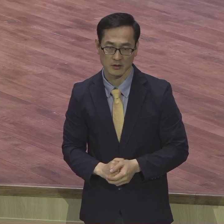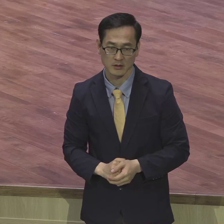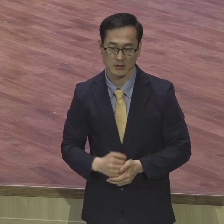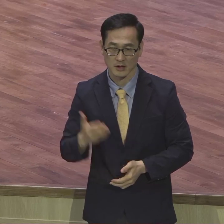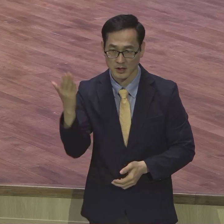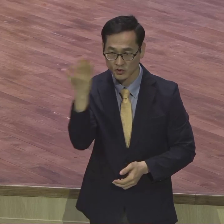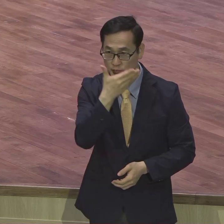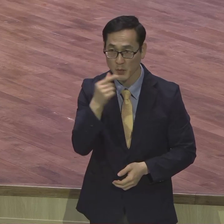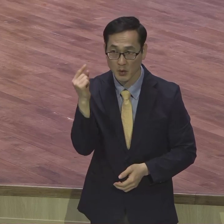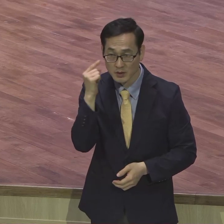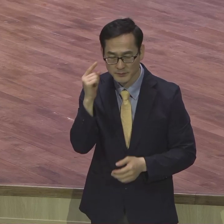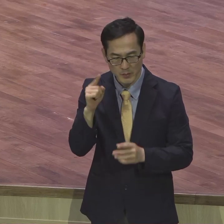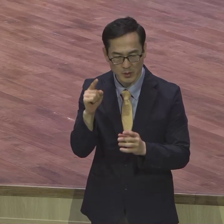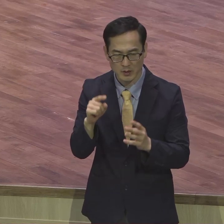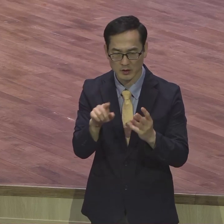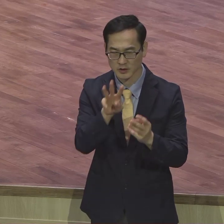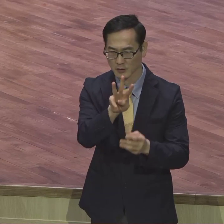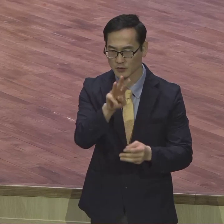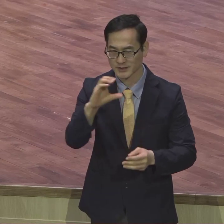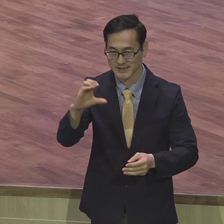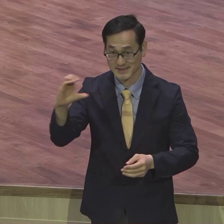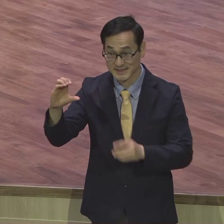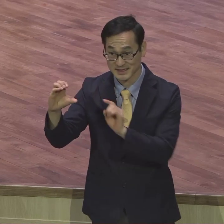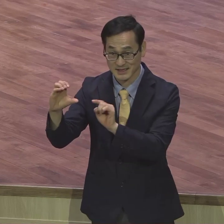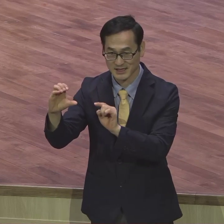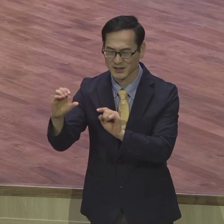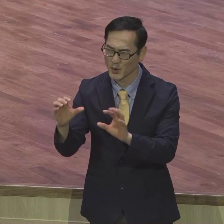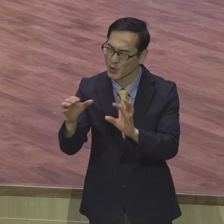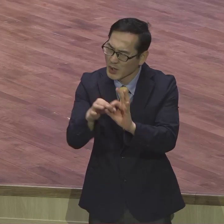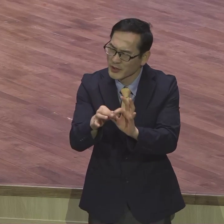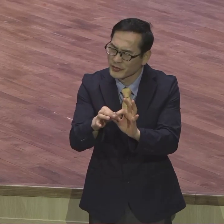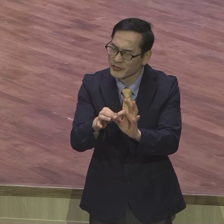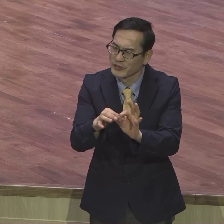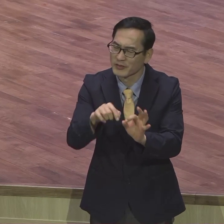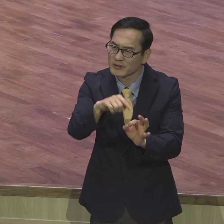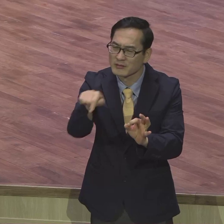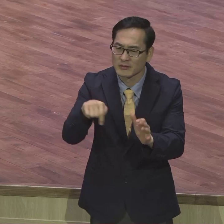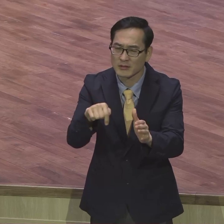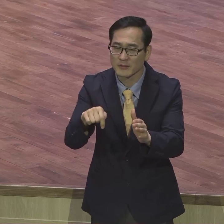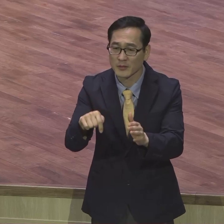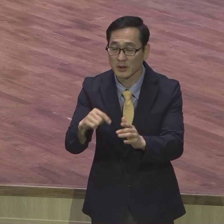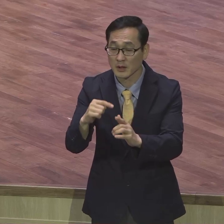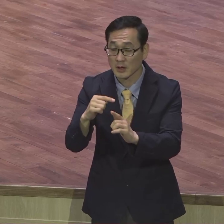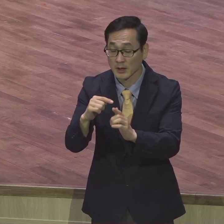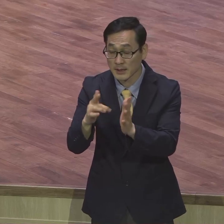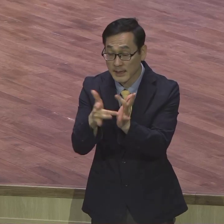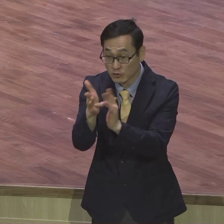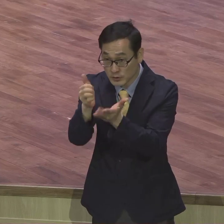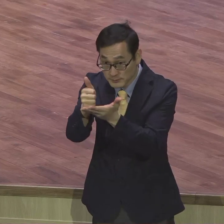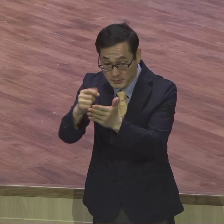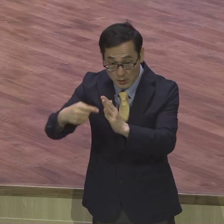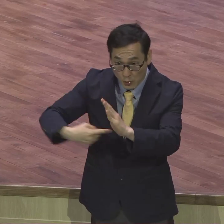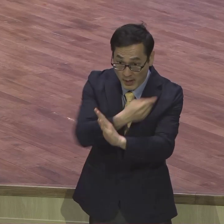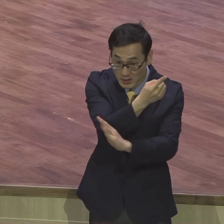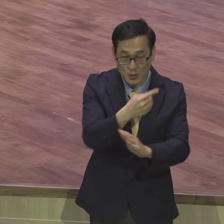WCC 소속된 사람 예수밖에도 구원이다. 예수말고도 모든 종교도 구원받는다.